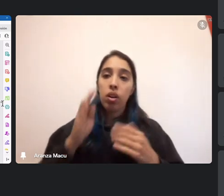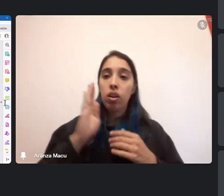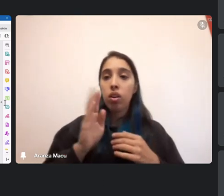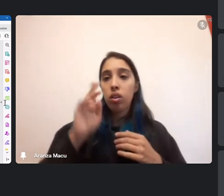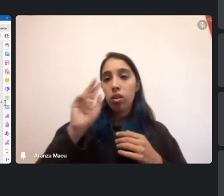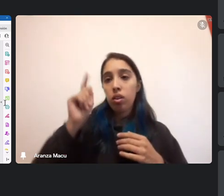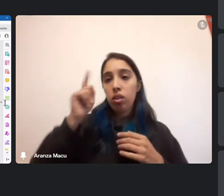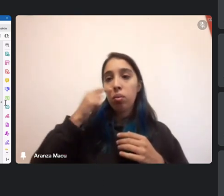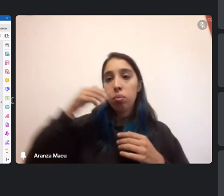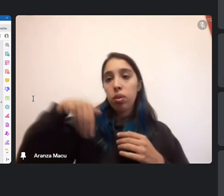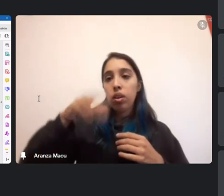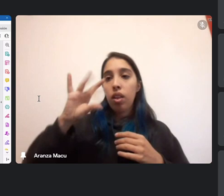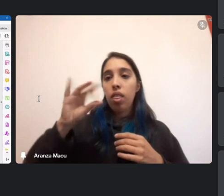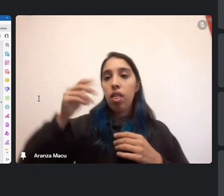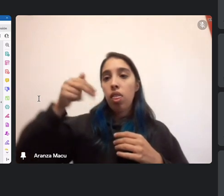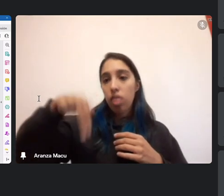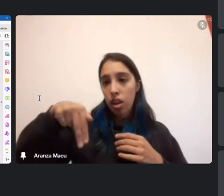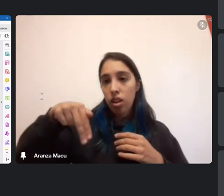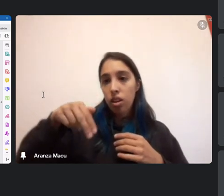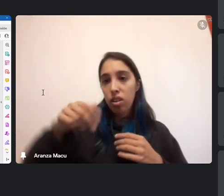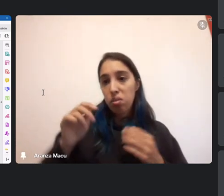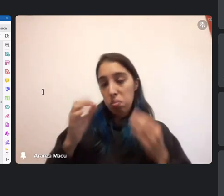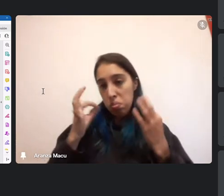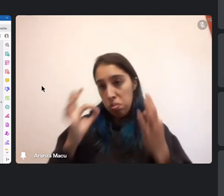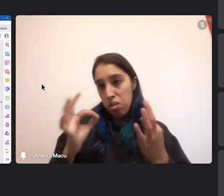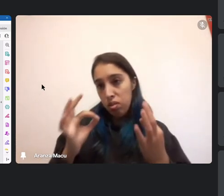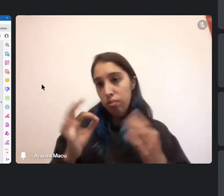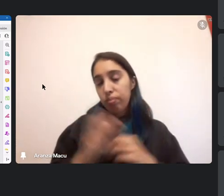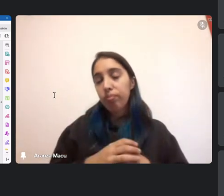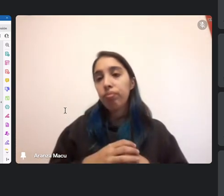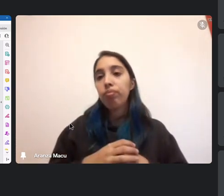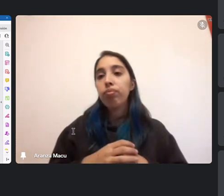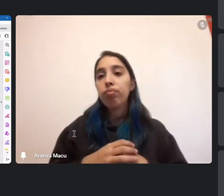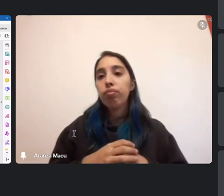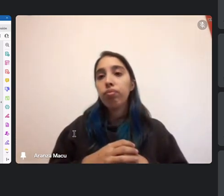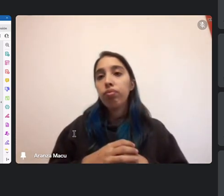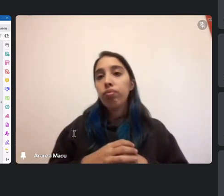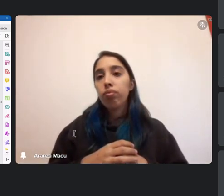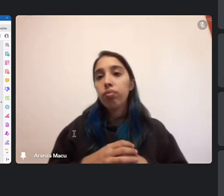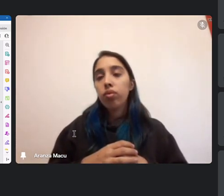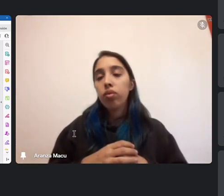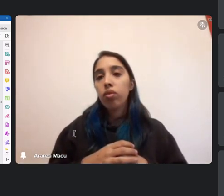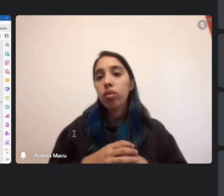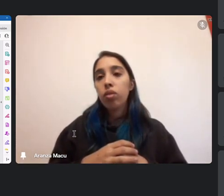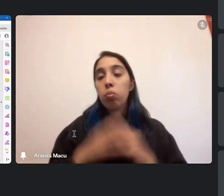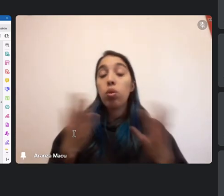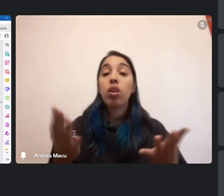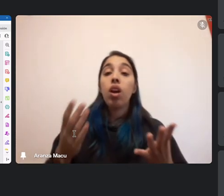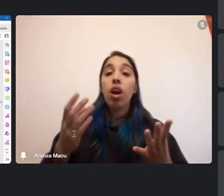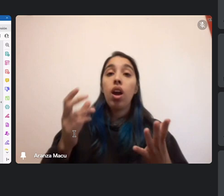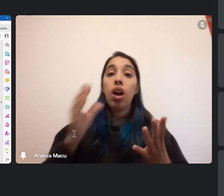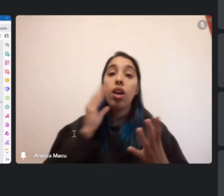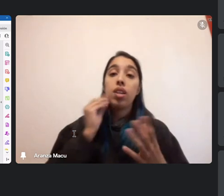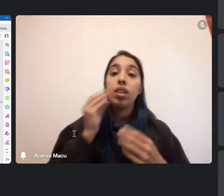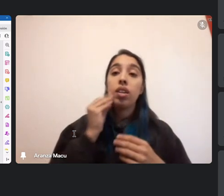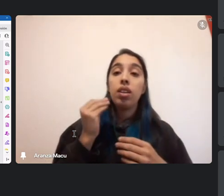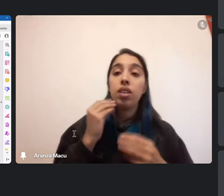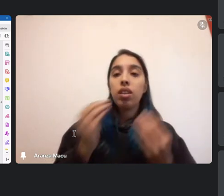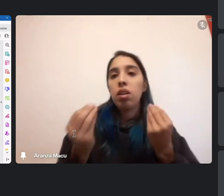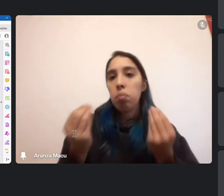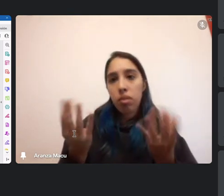Tenemos que conectarlo con la otra parte. Porque vieron que en inglés el tema es el siguiente,